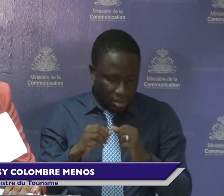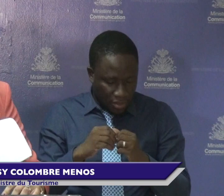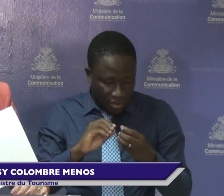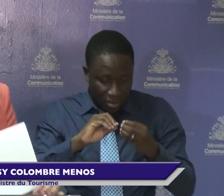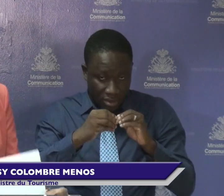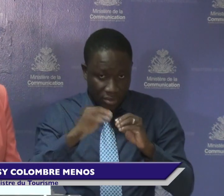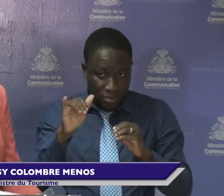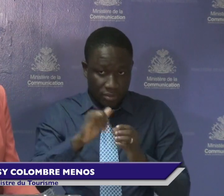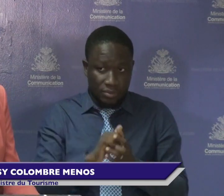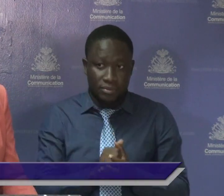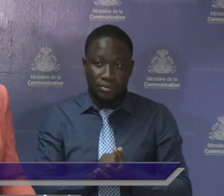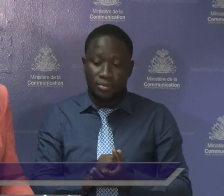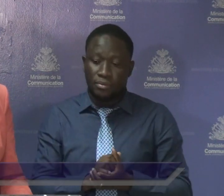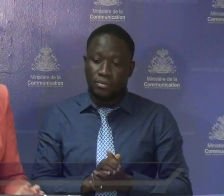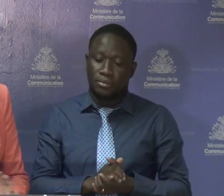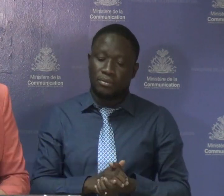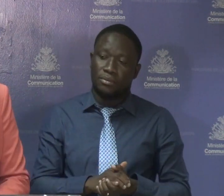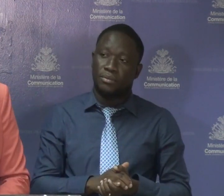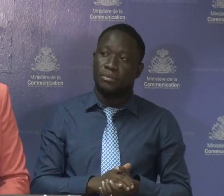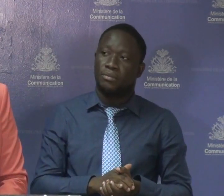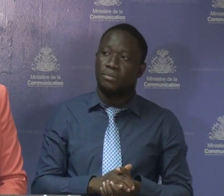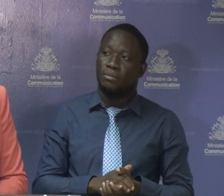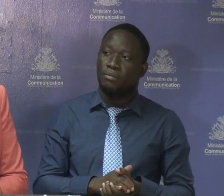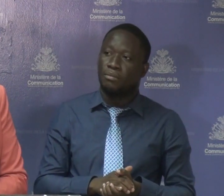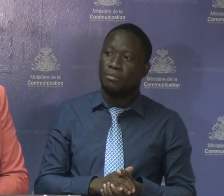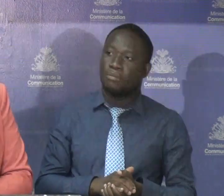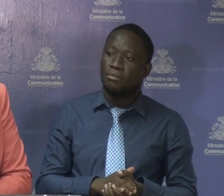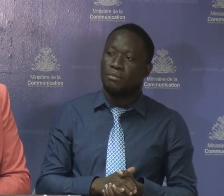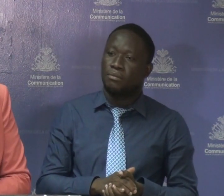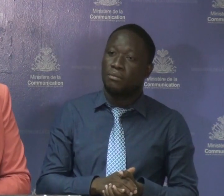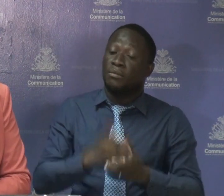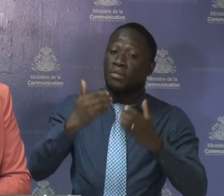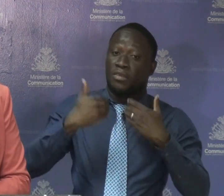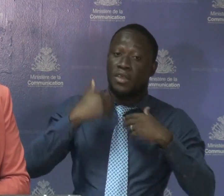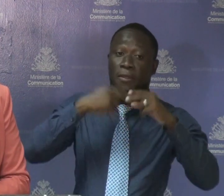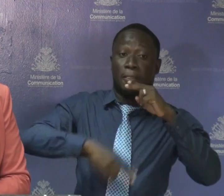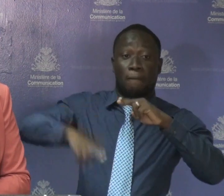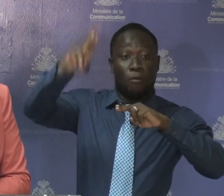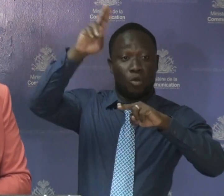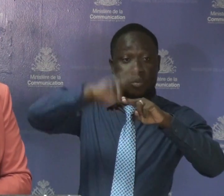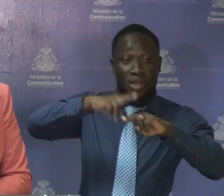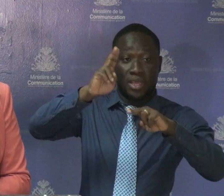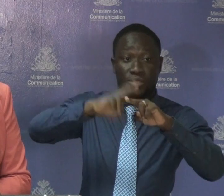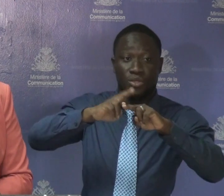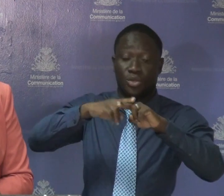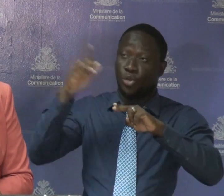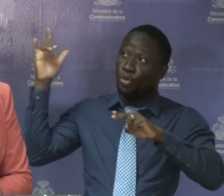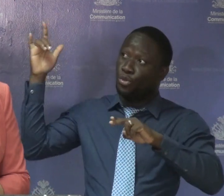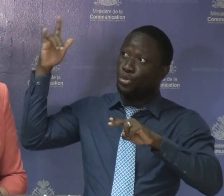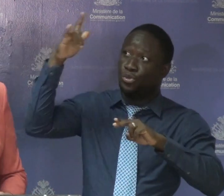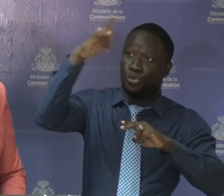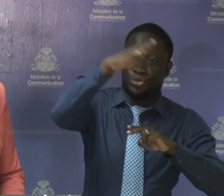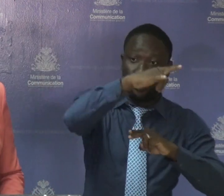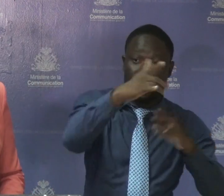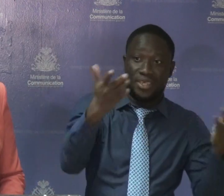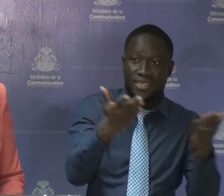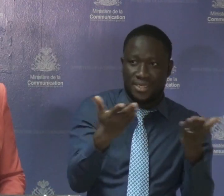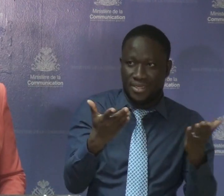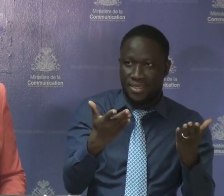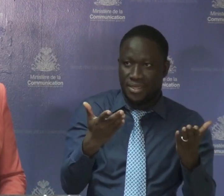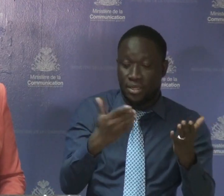chiffres tout pour me capable de dire non que, bien sûr, qu'il y a une augmentation au niveau des arrivées touristiques. Nous passons